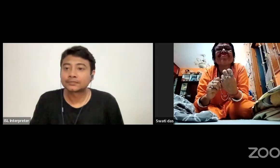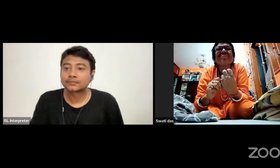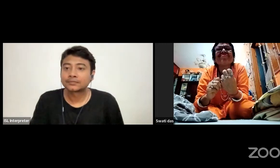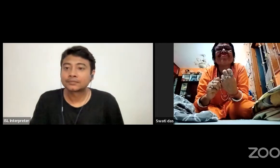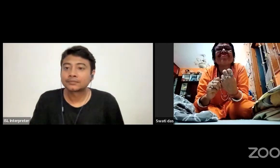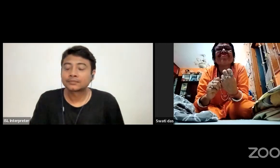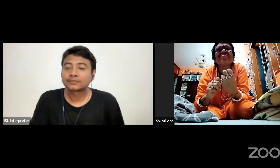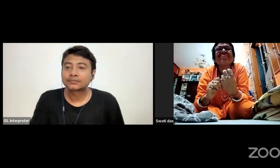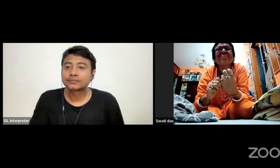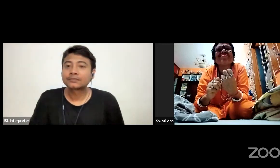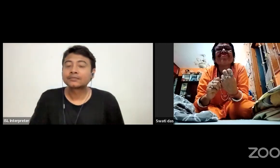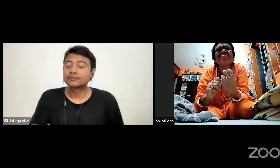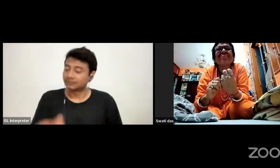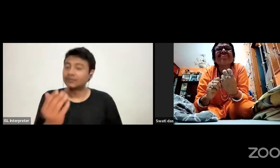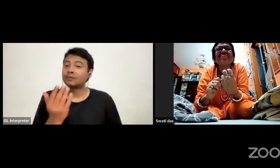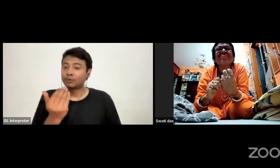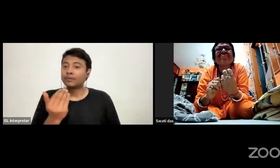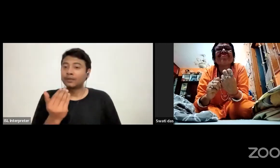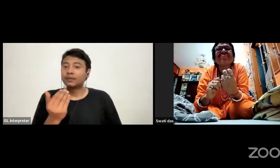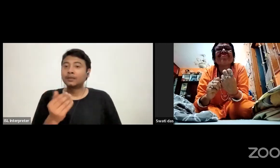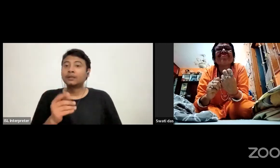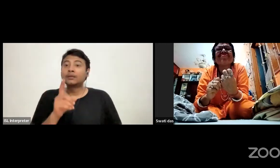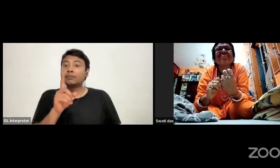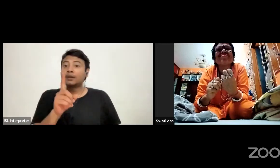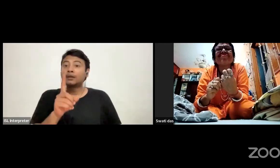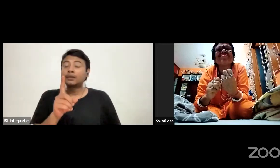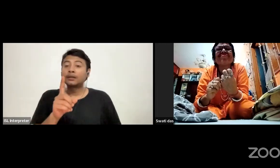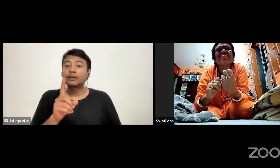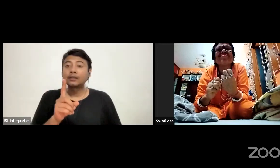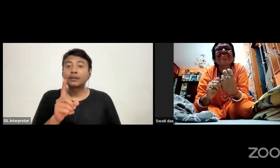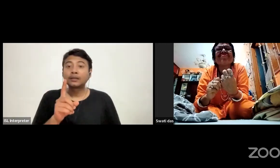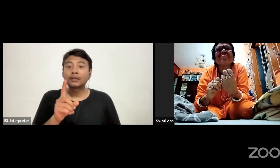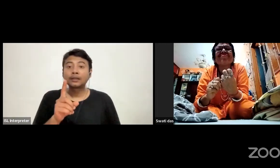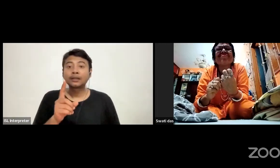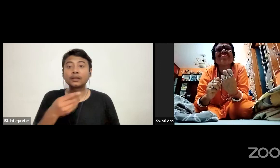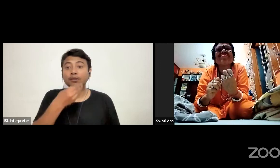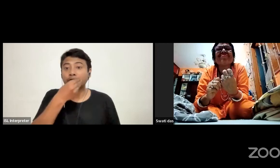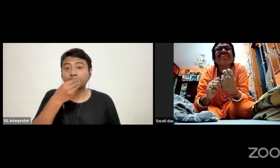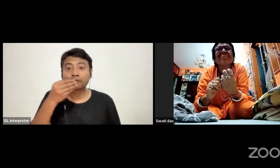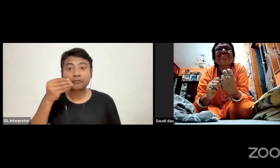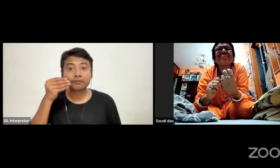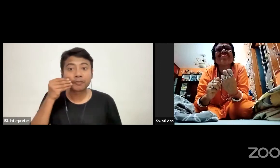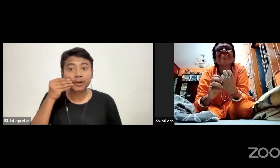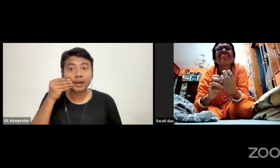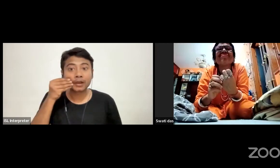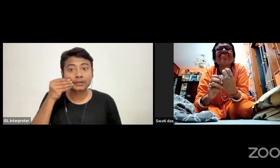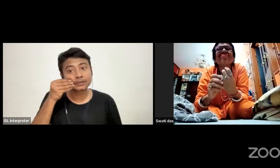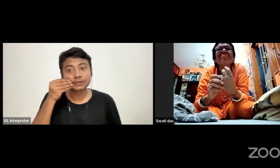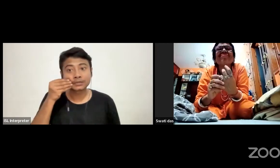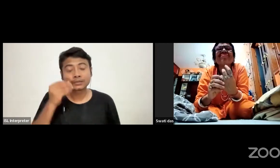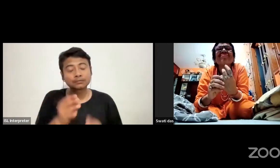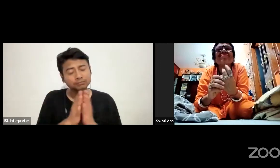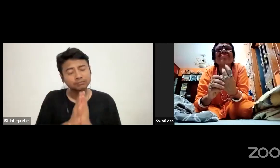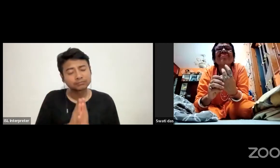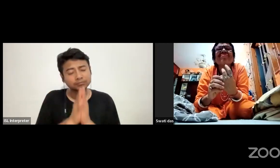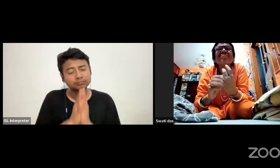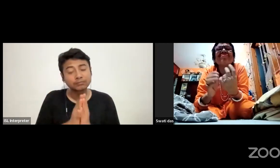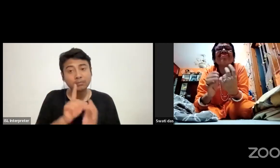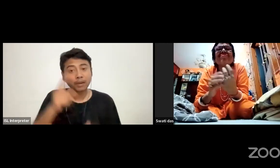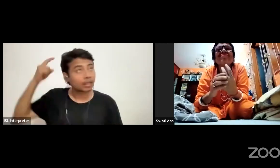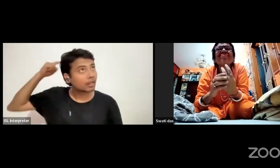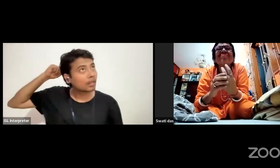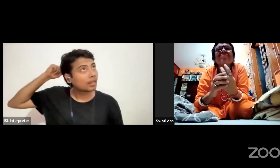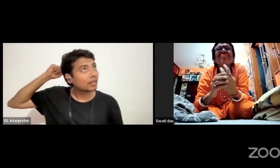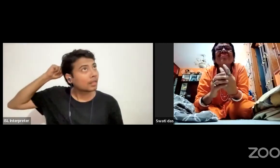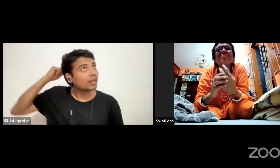अगर अगर आपका क्या है कि मतलब शुद्ध भाव से बिना किसी भौतिक इच्छा के अगर आप जो है भगवान शिव